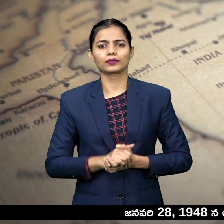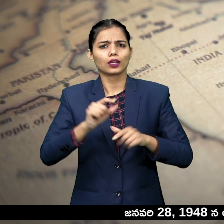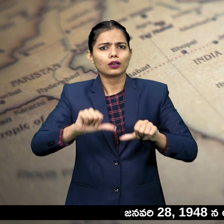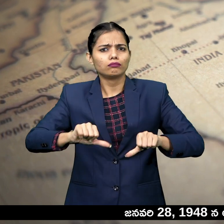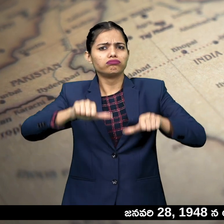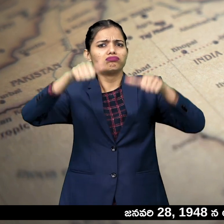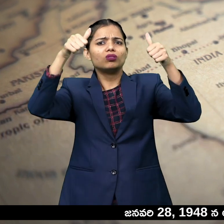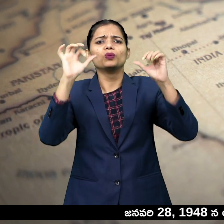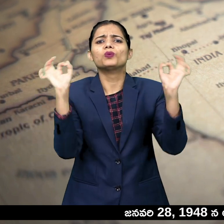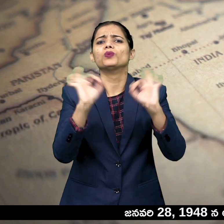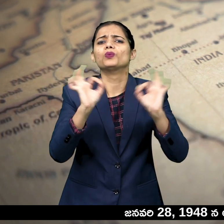జనవరి 28,